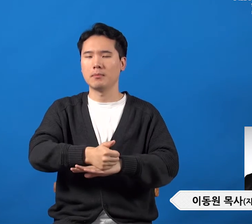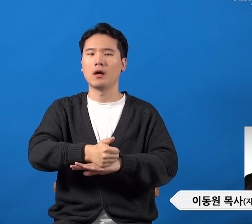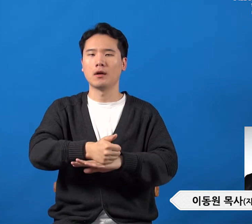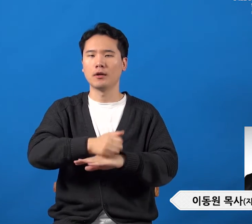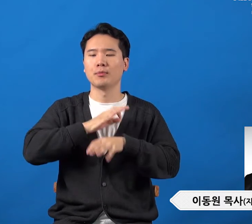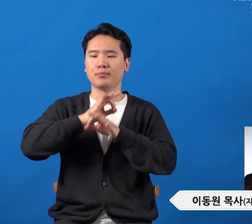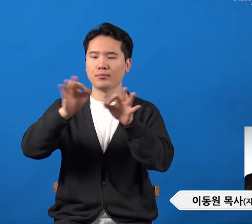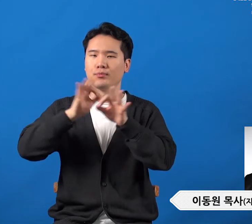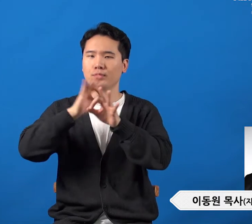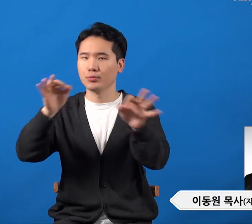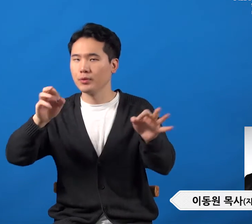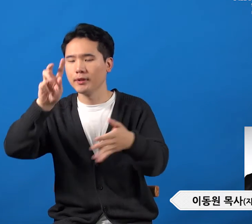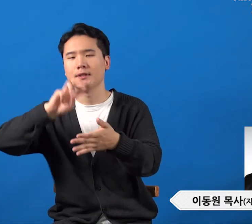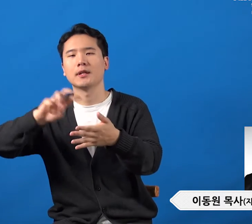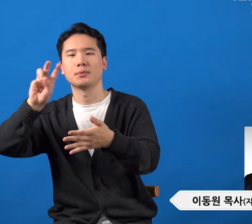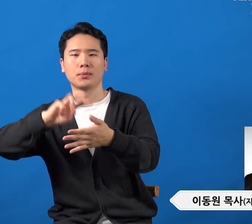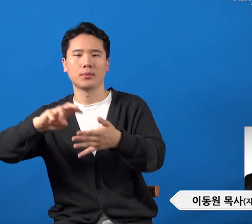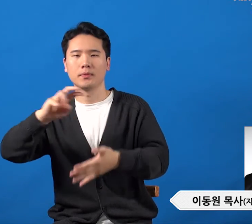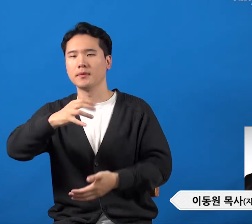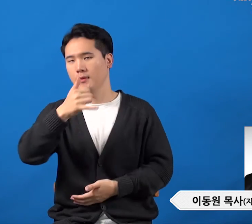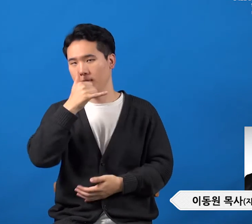있어요.